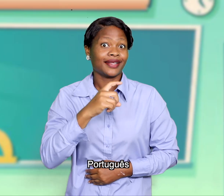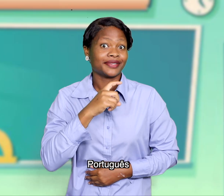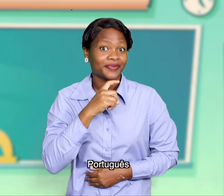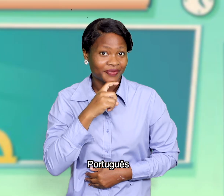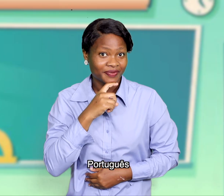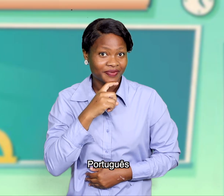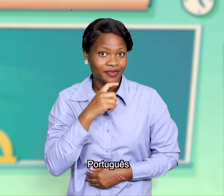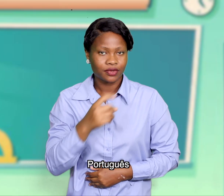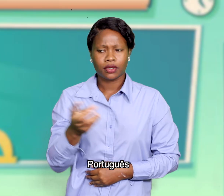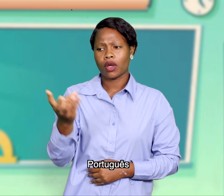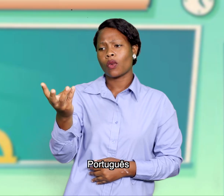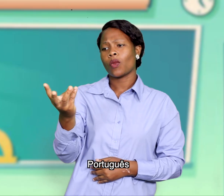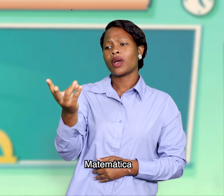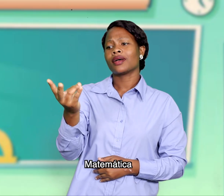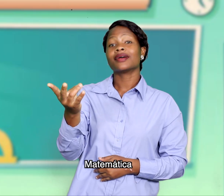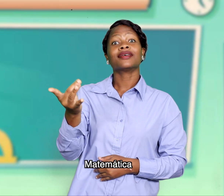Português,